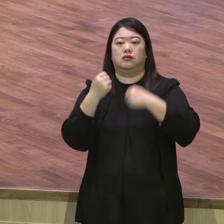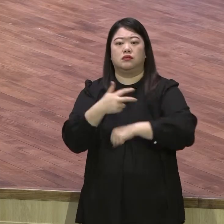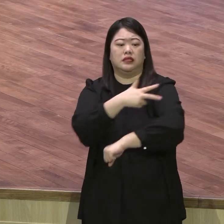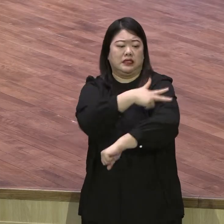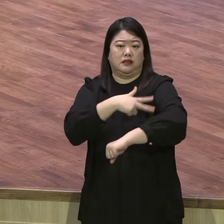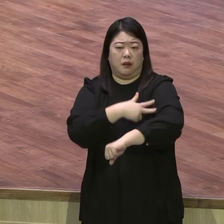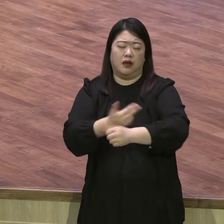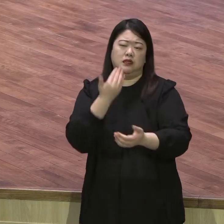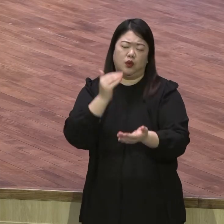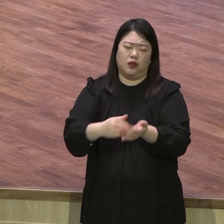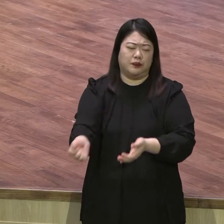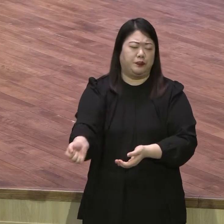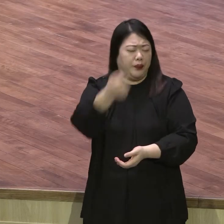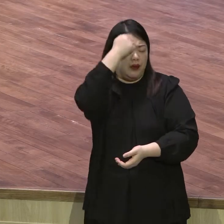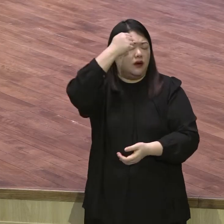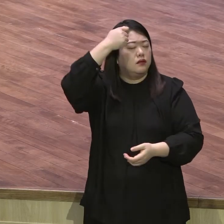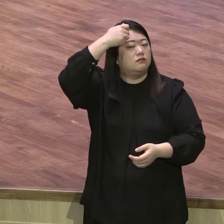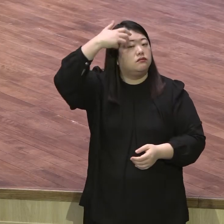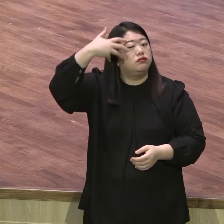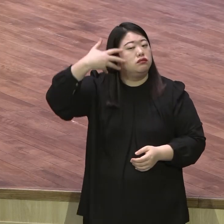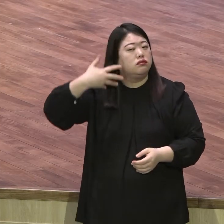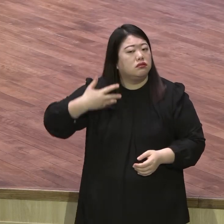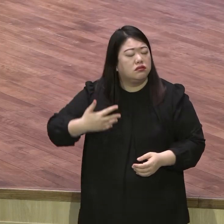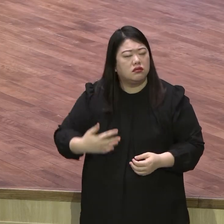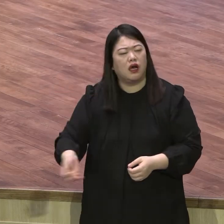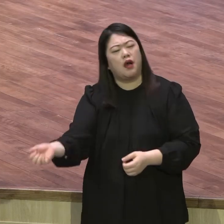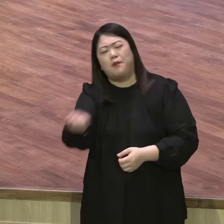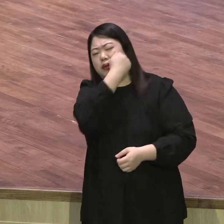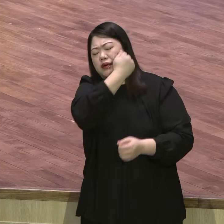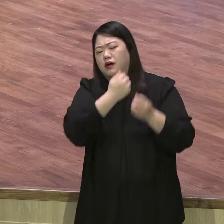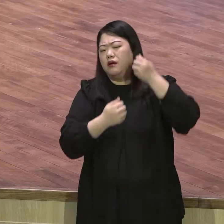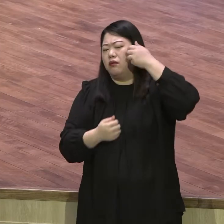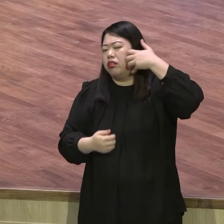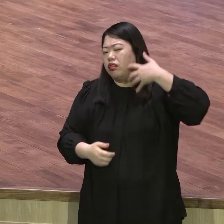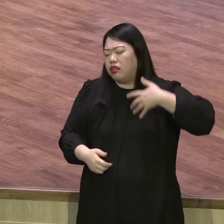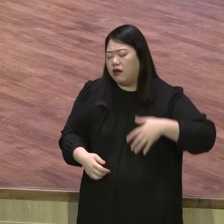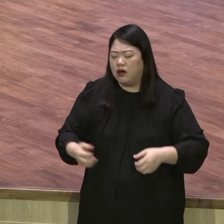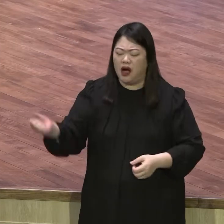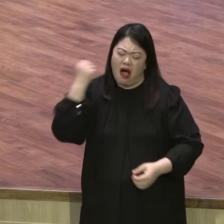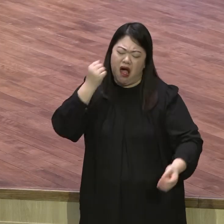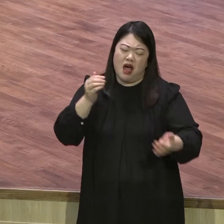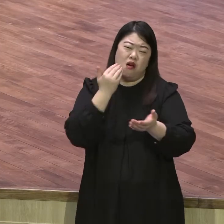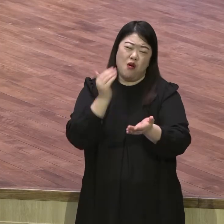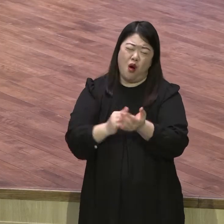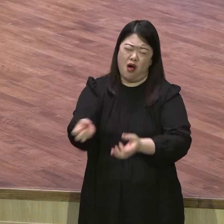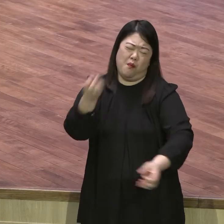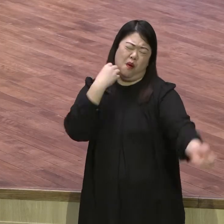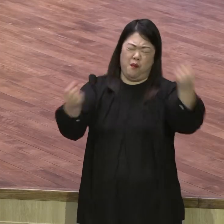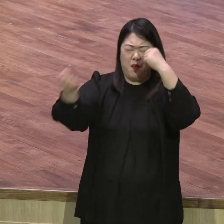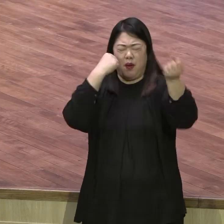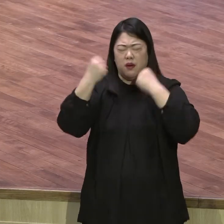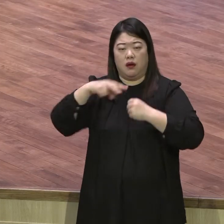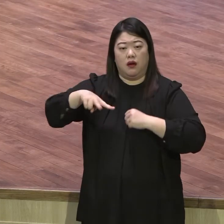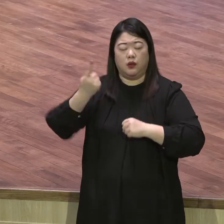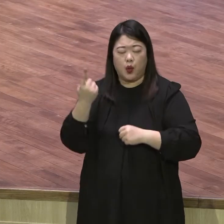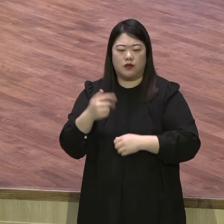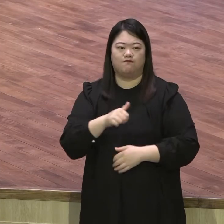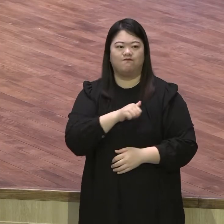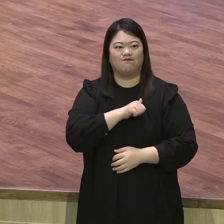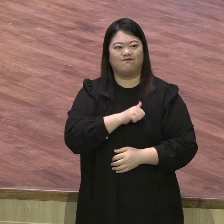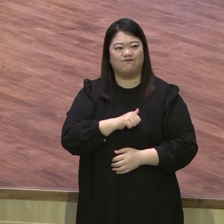돌무덤이 되지요. 머리 깨져 등들이 깨져 온몸이 다 깨지면서 죽어가지요.